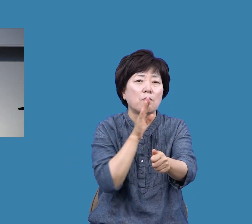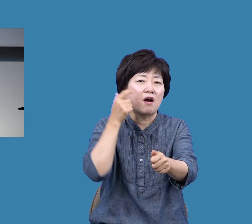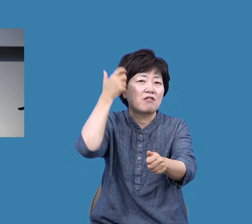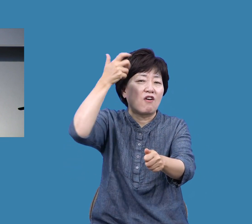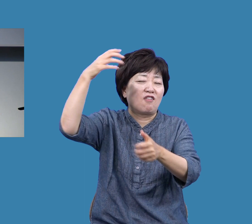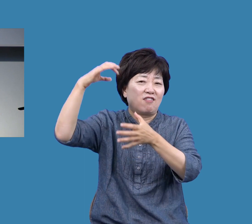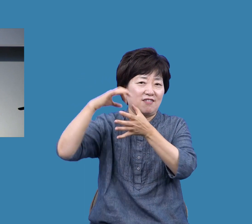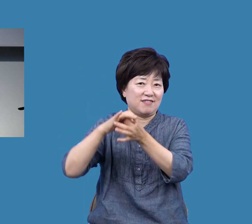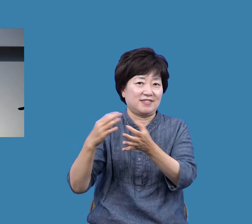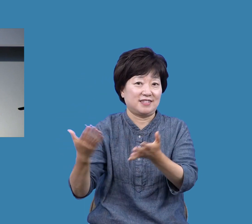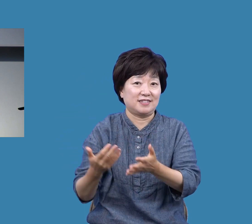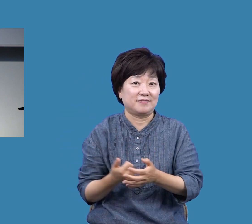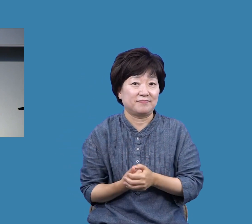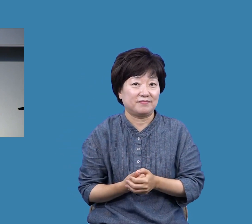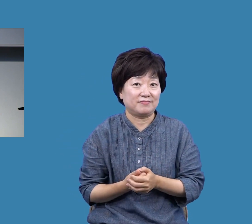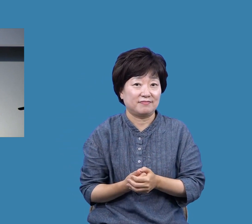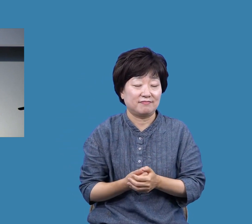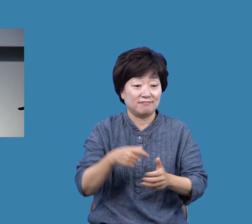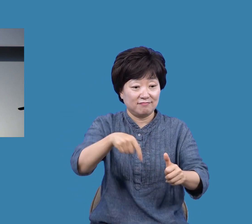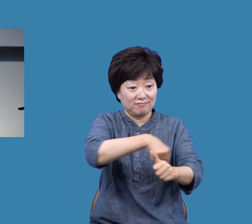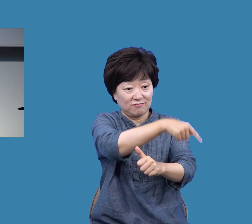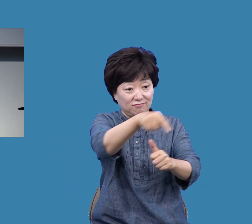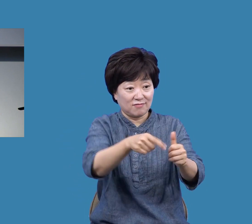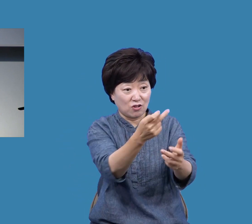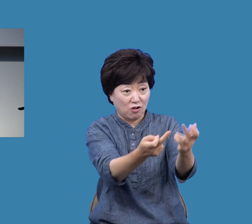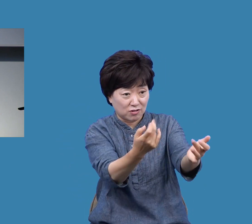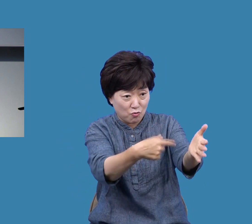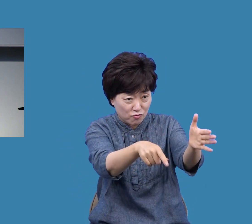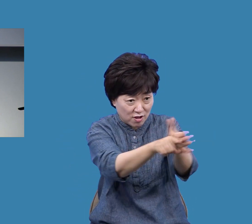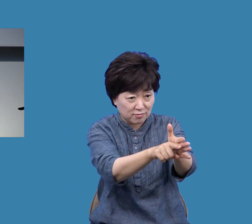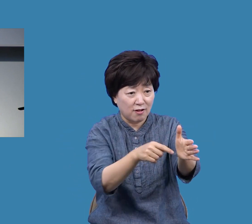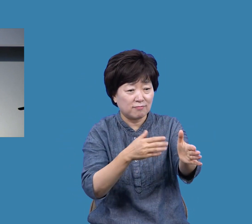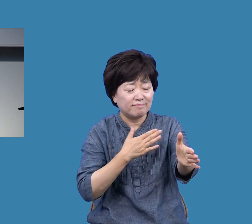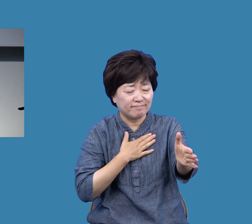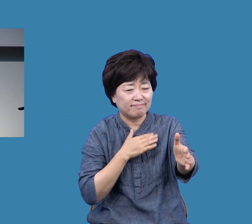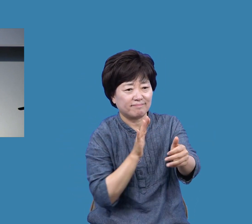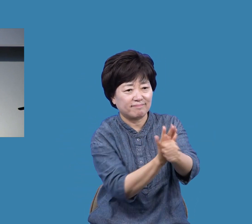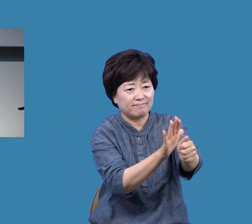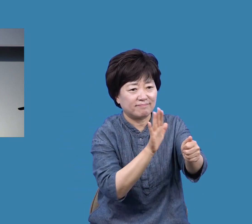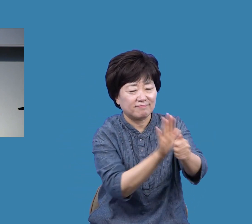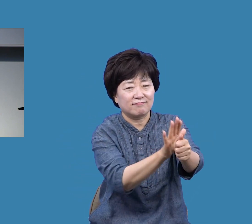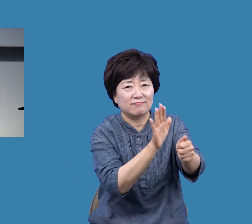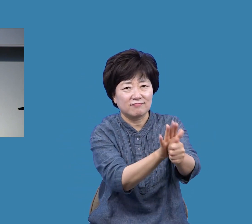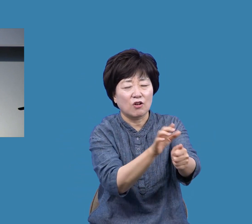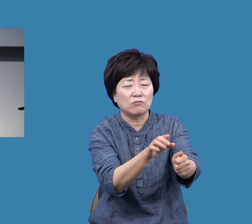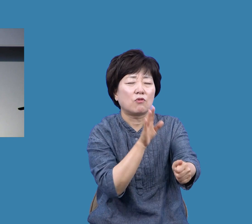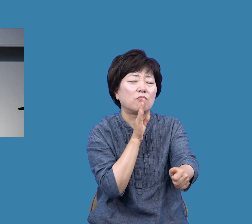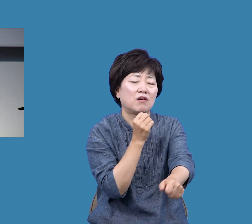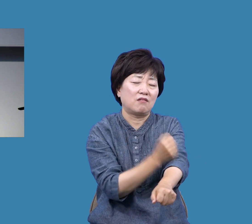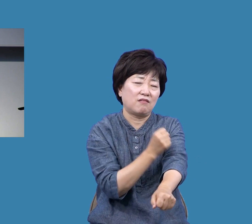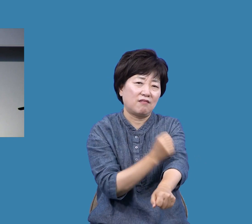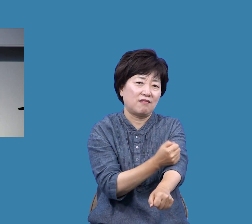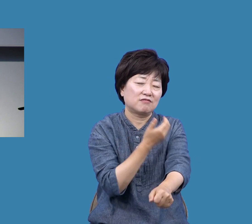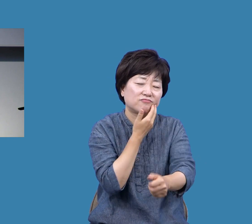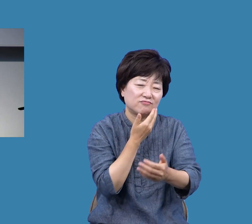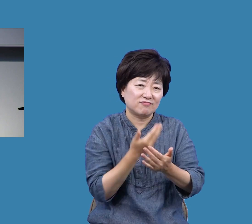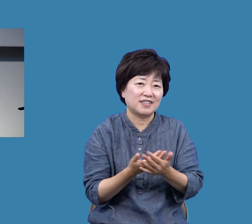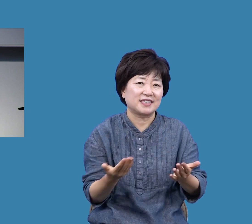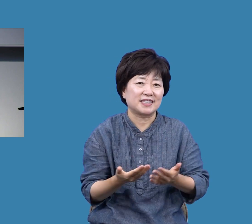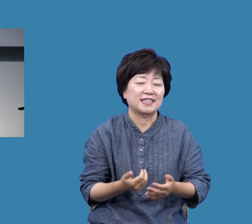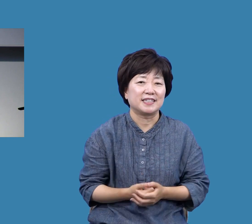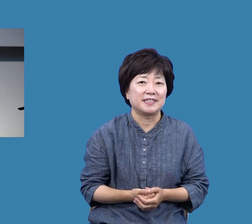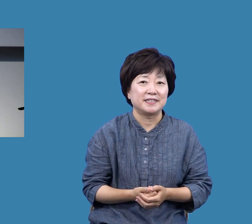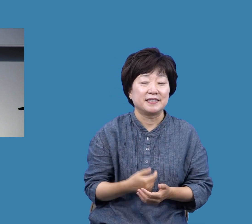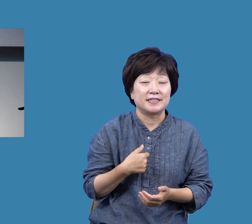또 내 주변에 있는 형제들을 위해서 마음고생하는 거, 이거 참 중요한 일이고 고귀한 일입니다. 예. 제가